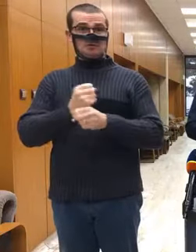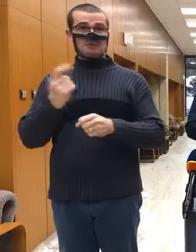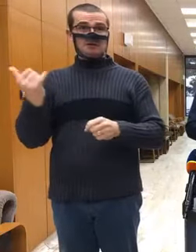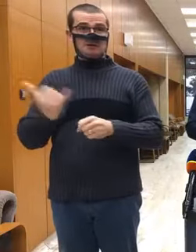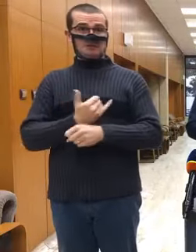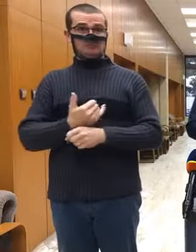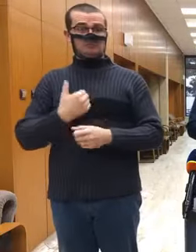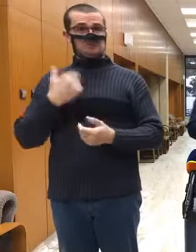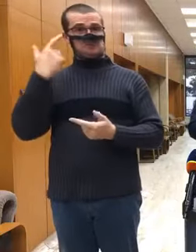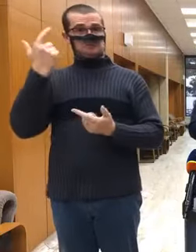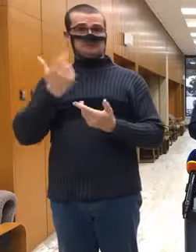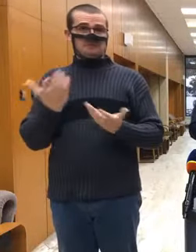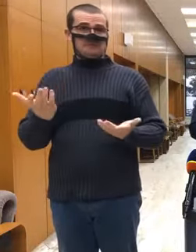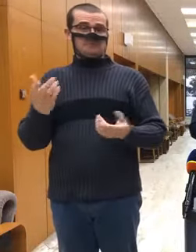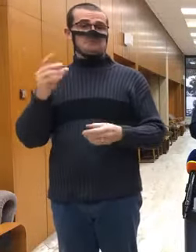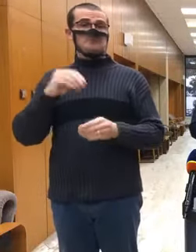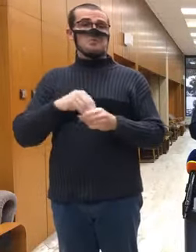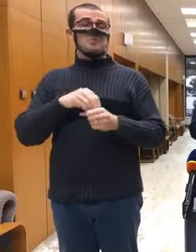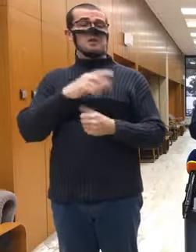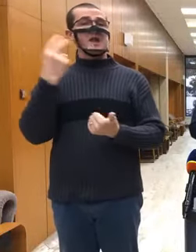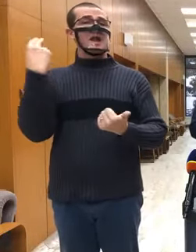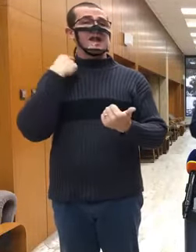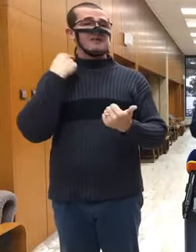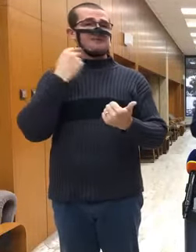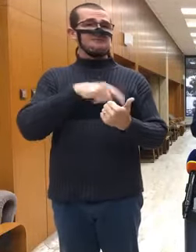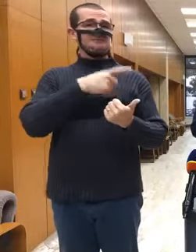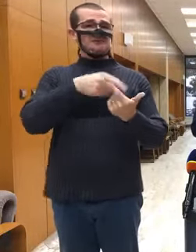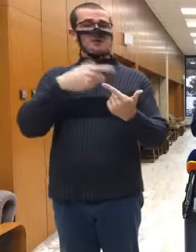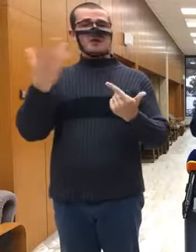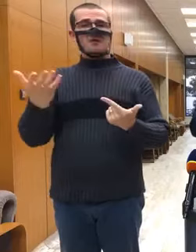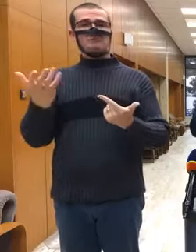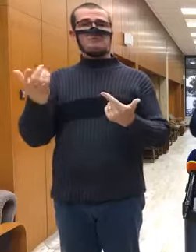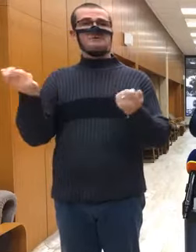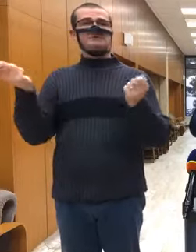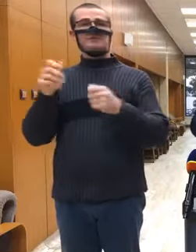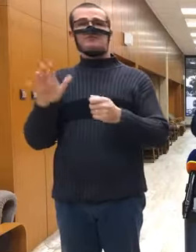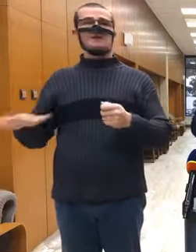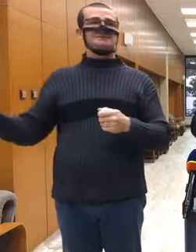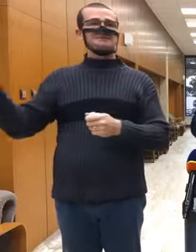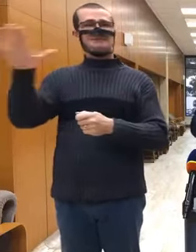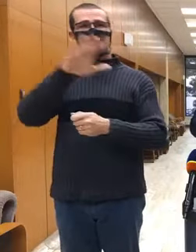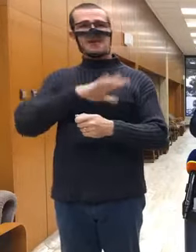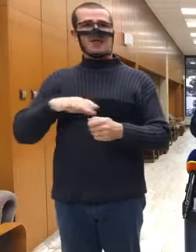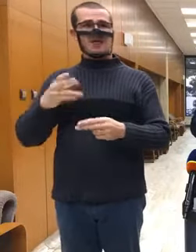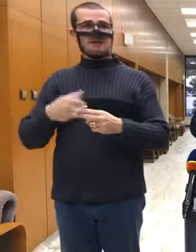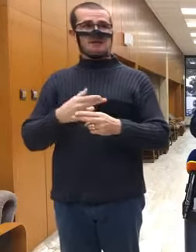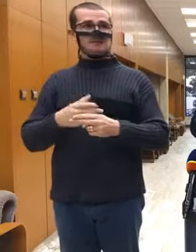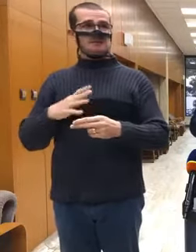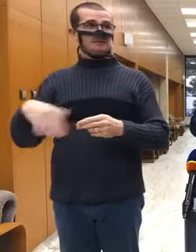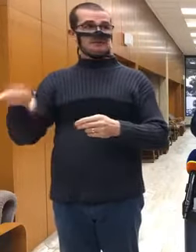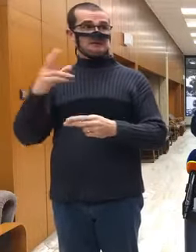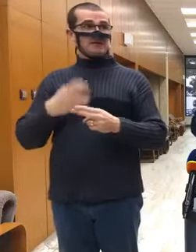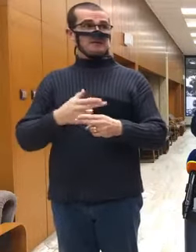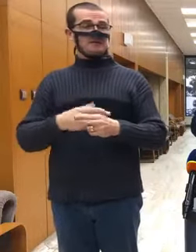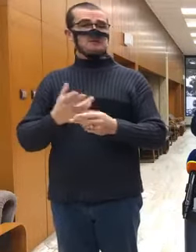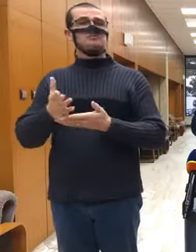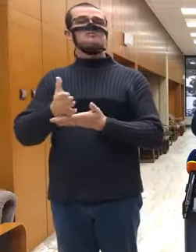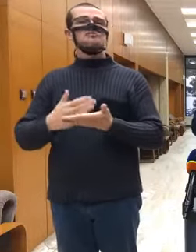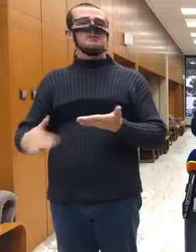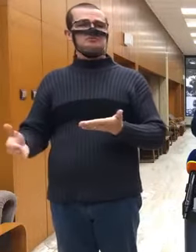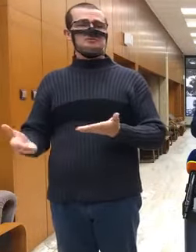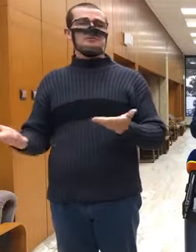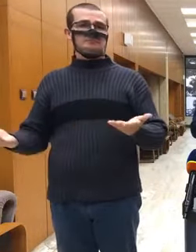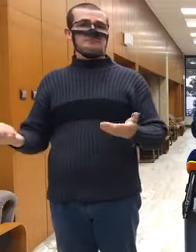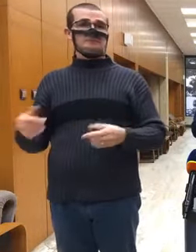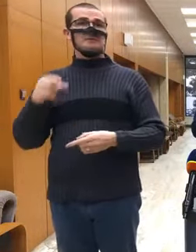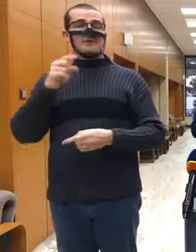Nemám vedomosť o tom, že Veľká Británia by zatvorila po celej krajine reštaurácie. Celej krajine? Čiastočne.